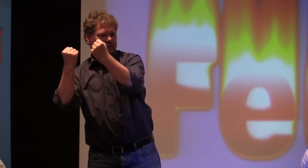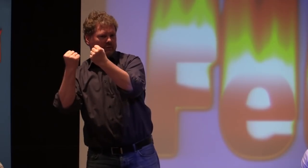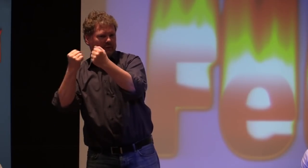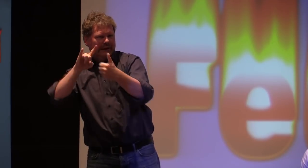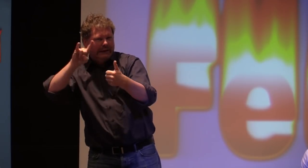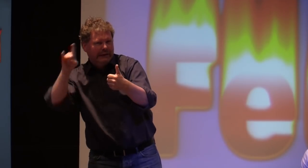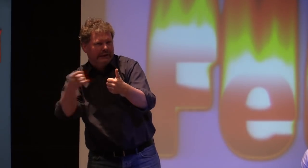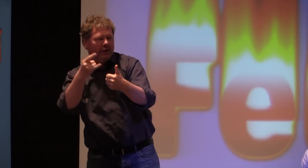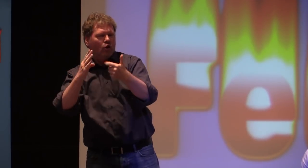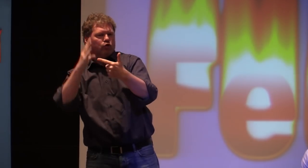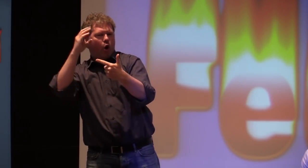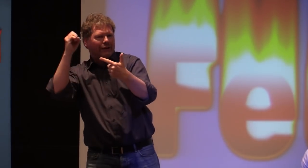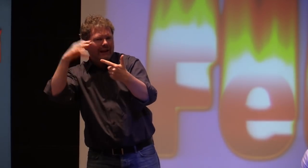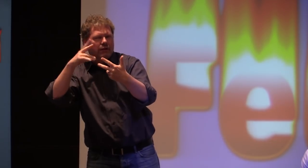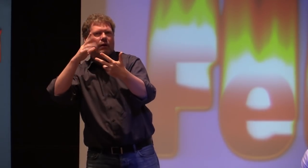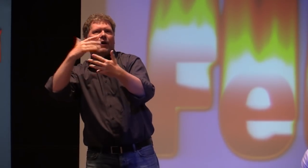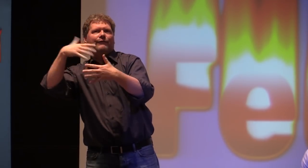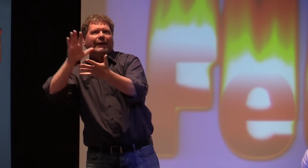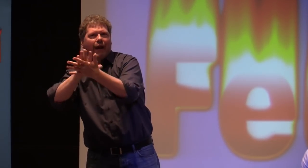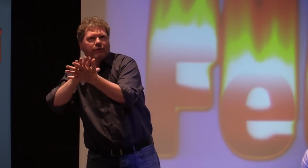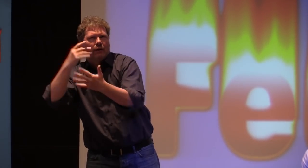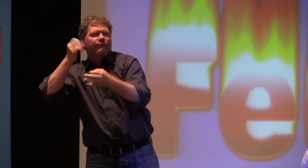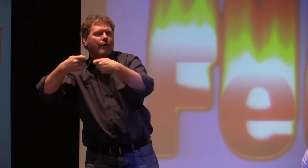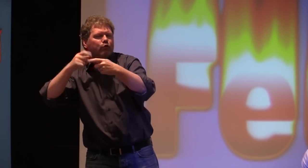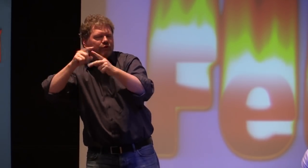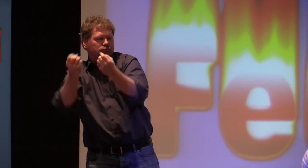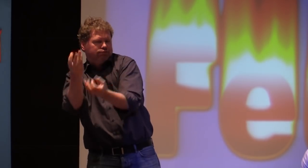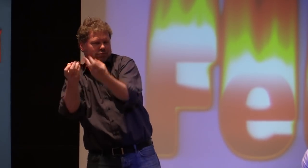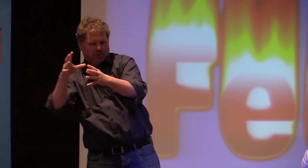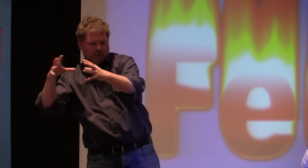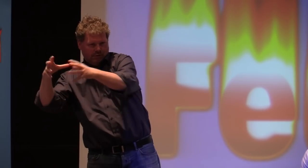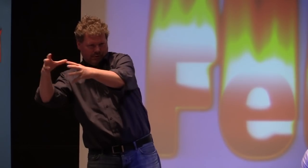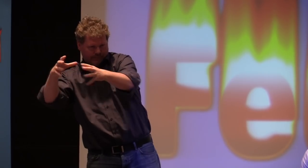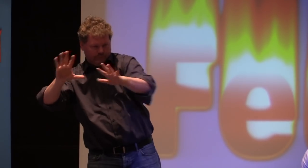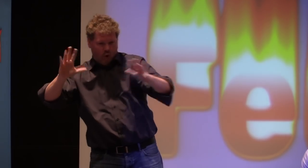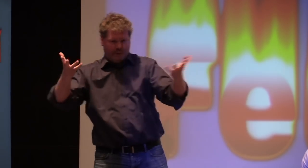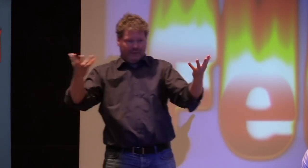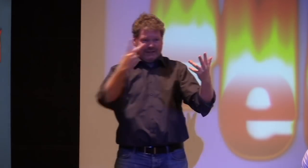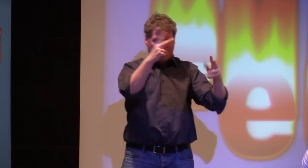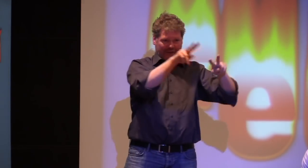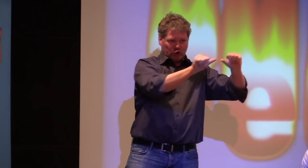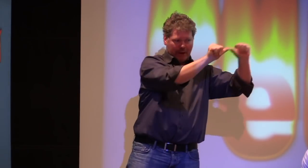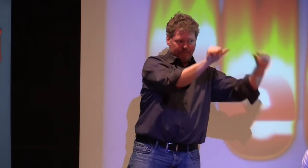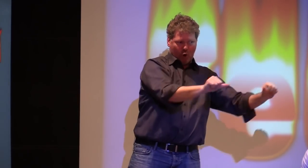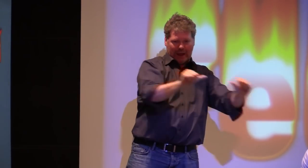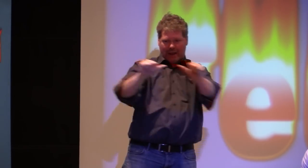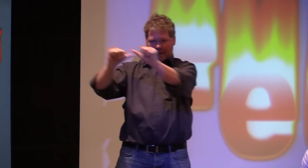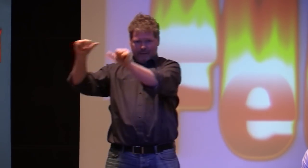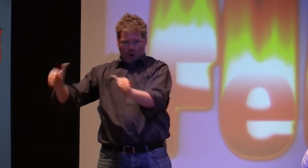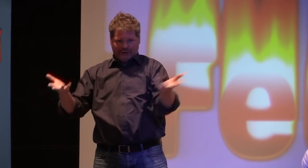Und zum Zweiten haben wir auch versucht, Jugendvereine, unter anderem Nordlichter zum Beispiel aus Hamburg, zu